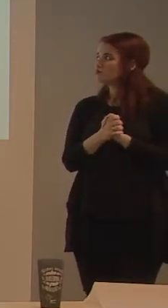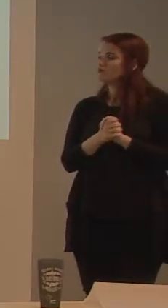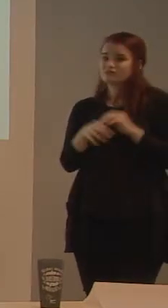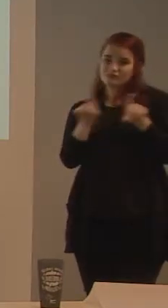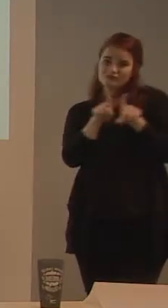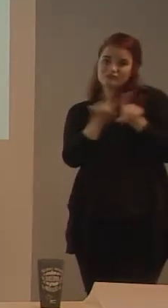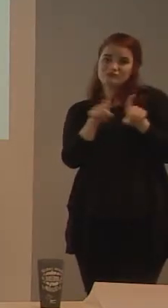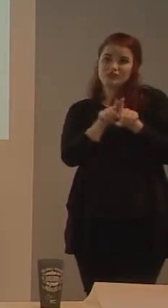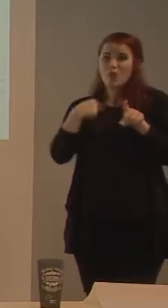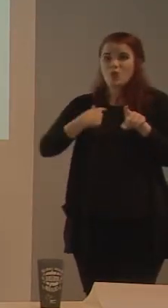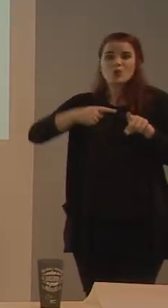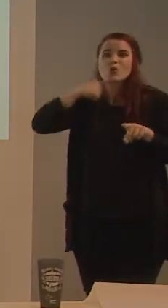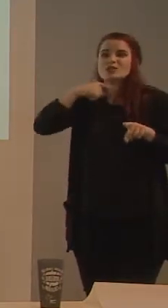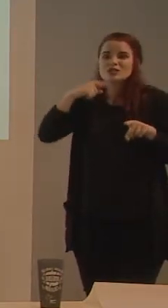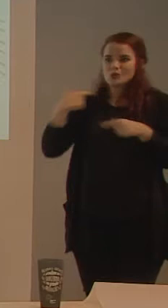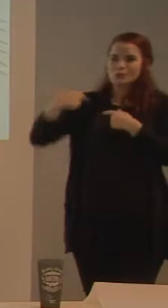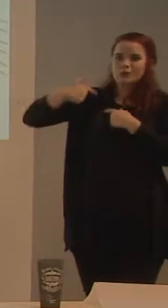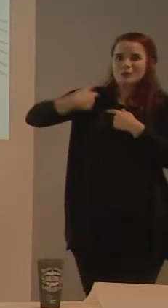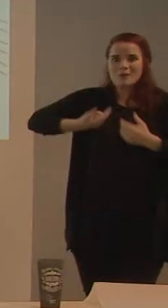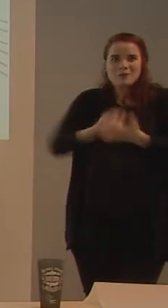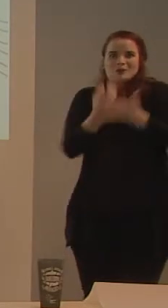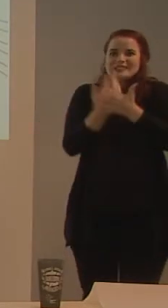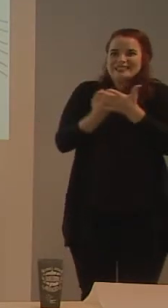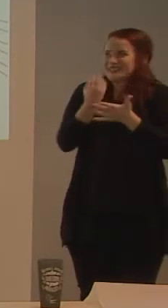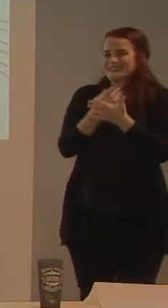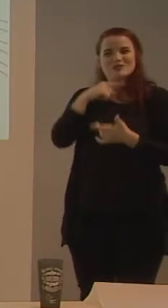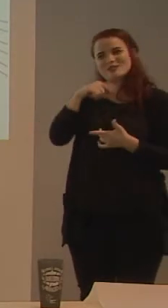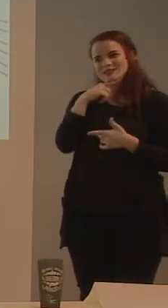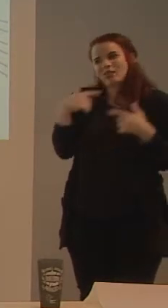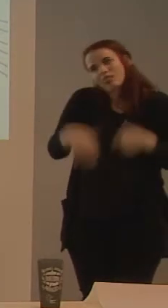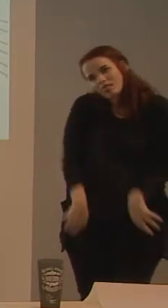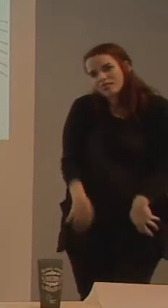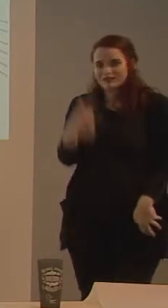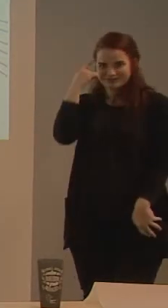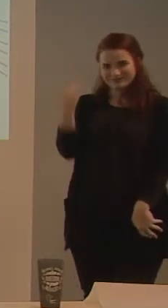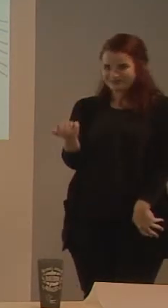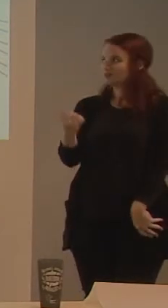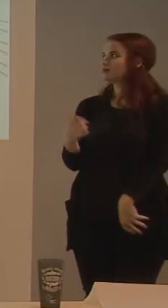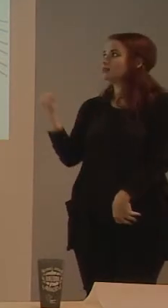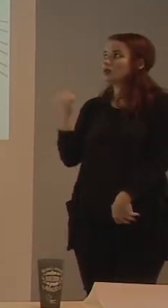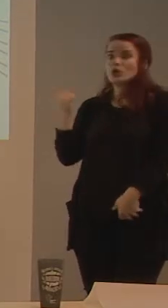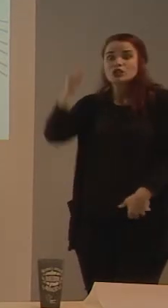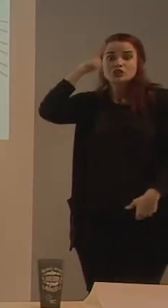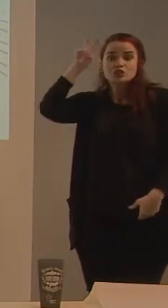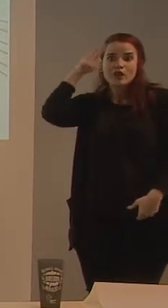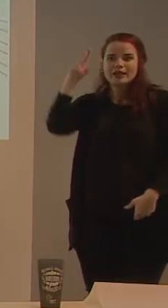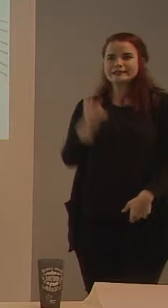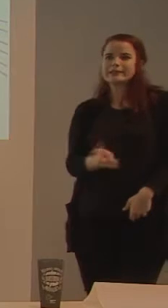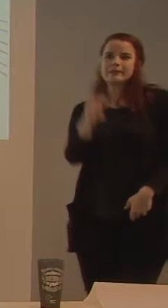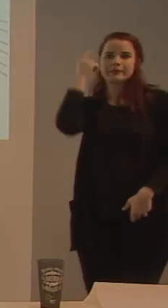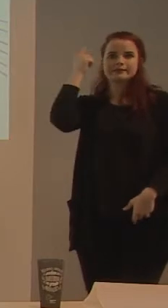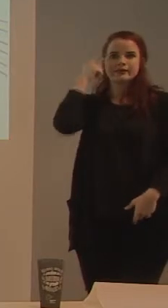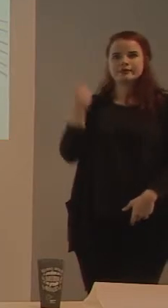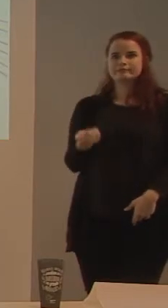e também menos produtividade. Bom, muitos estudos apontam o desequilíbrio de histórias como a